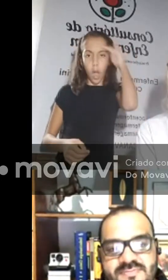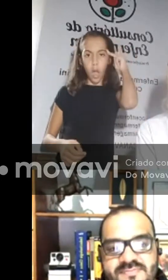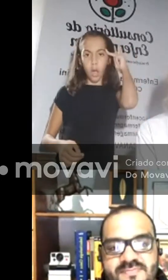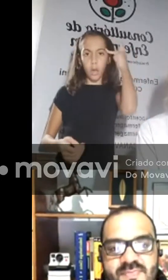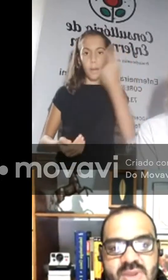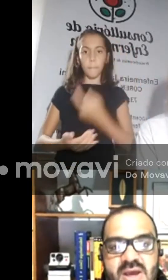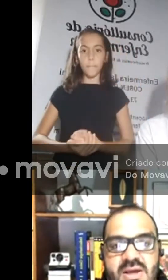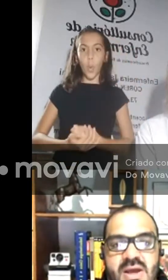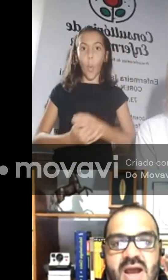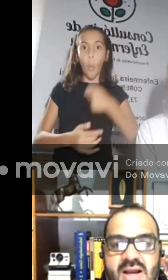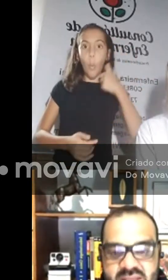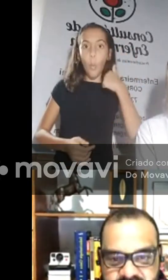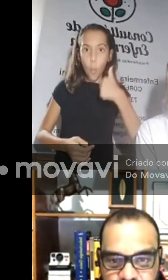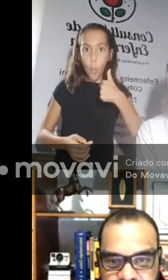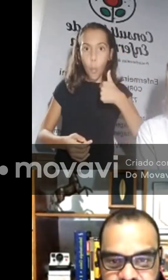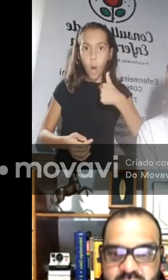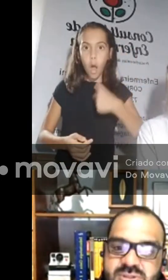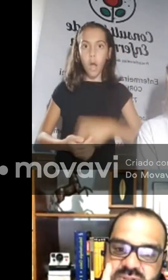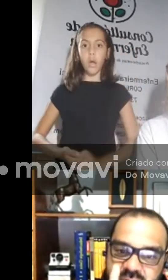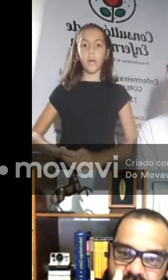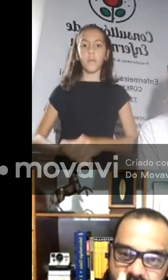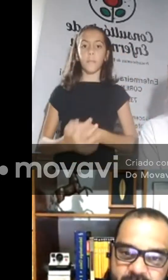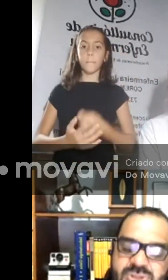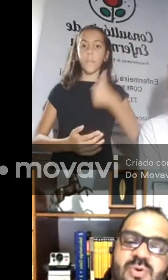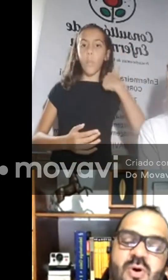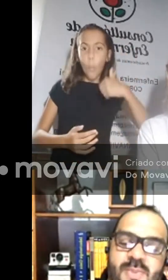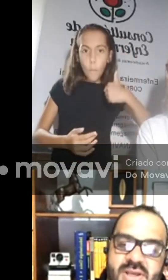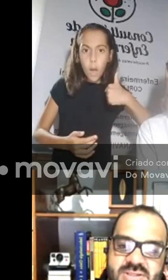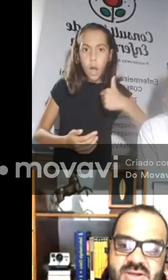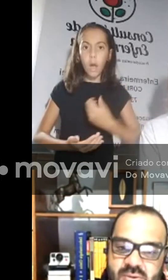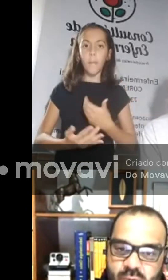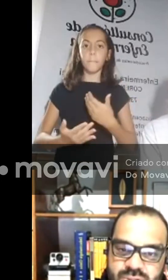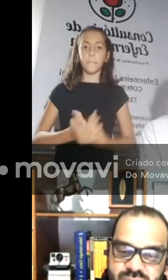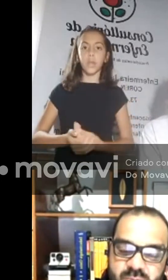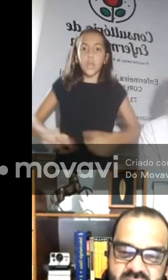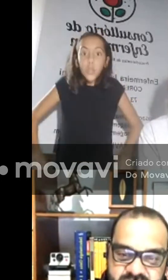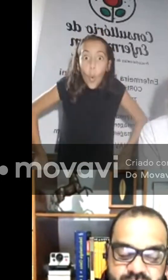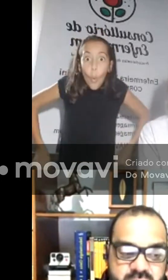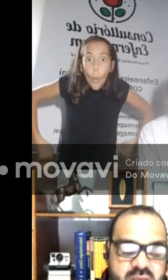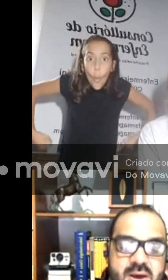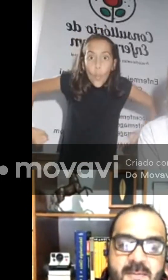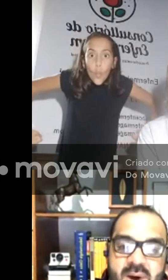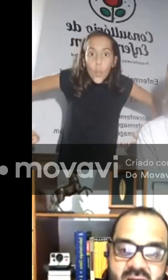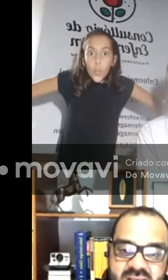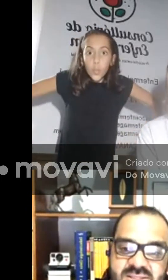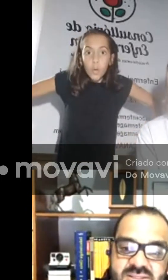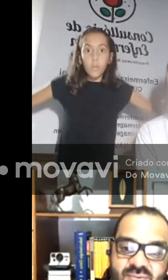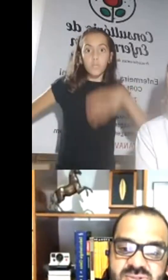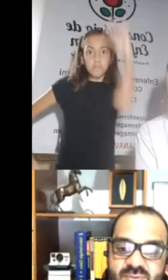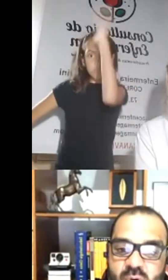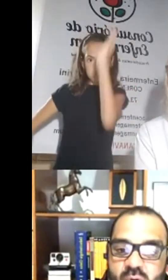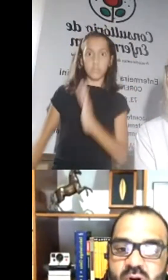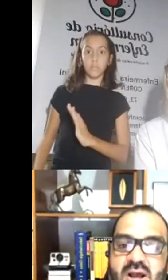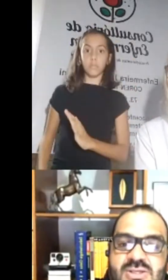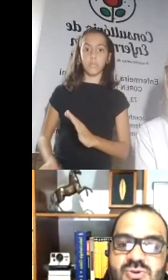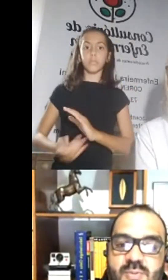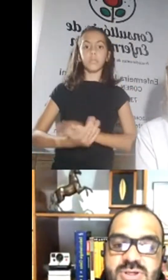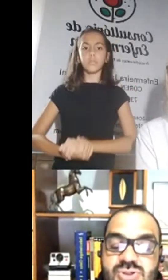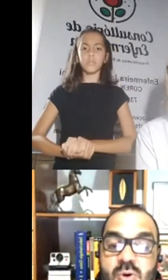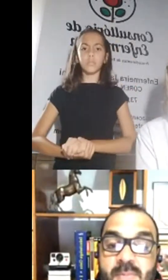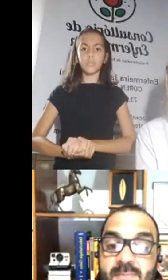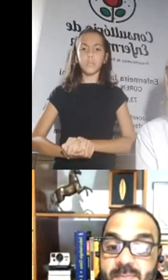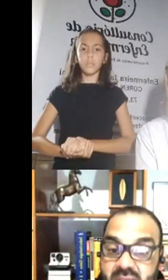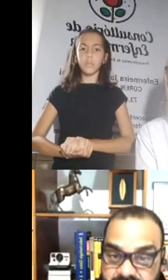obesa, né? A cada 5 pessoas, uma pessoa é obesa, hoje no Brasil. Mas, se vocês vão colocar